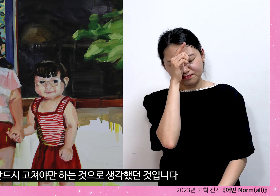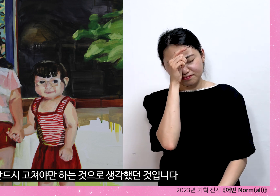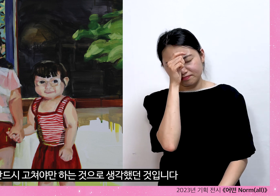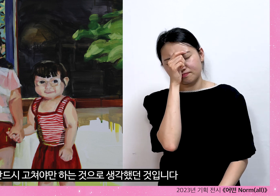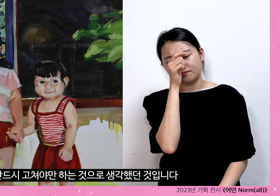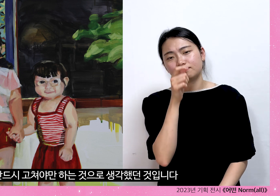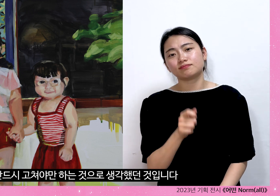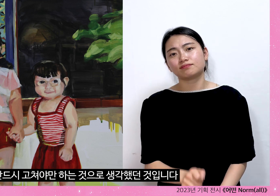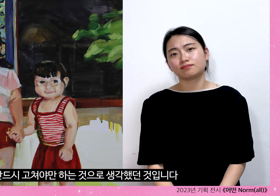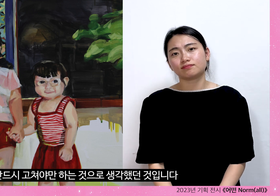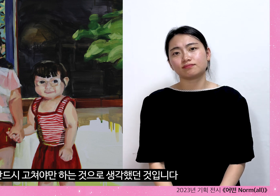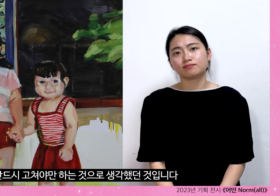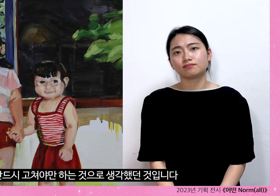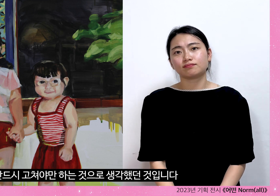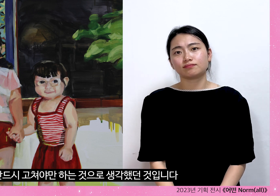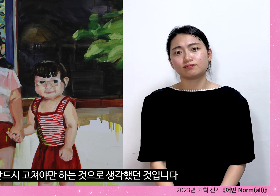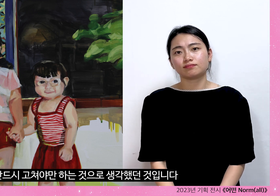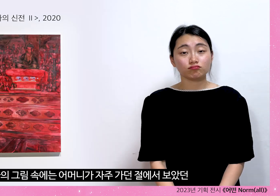것입니다.